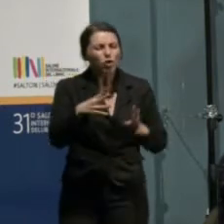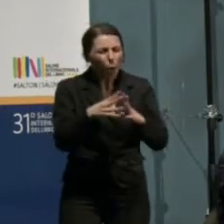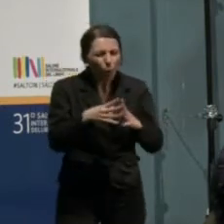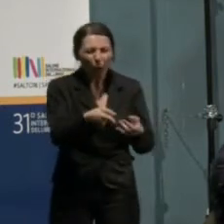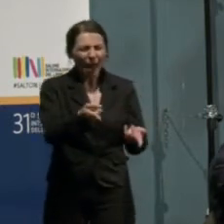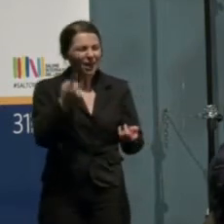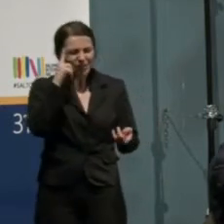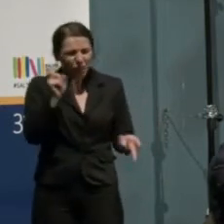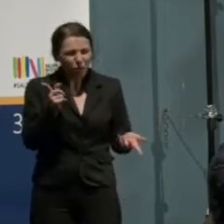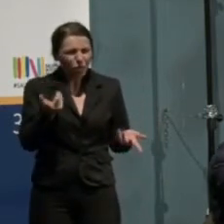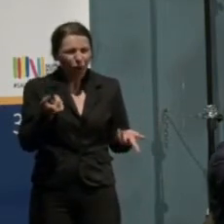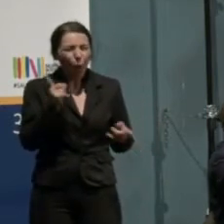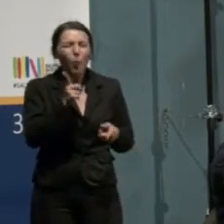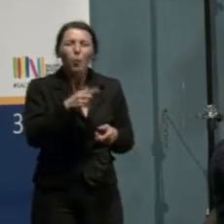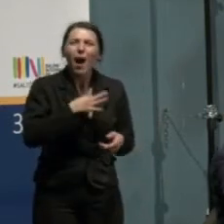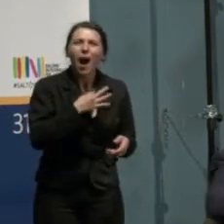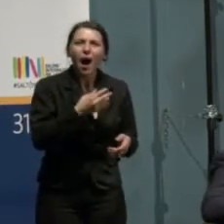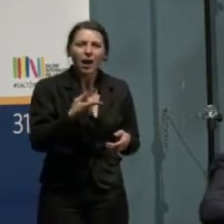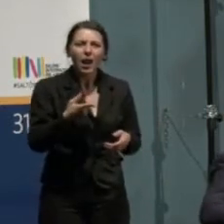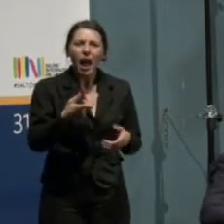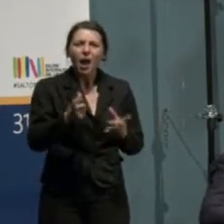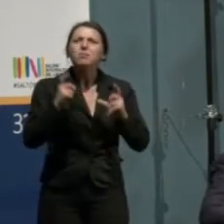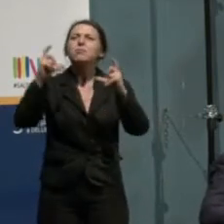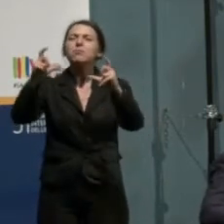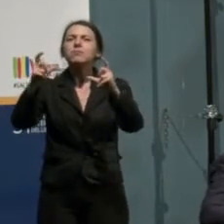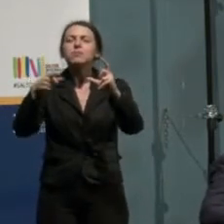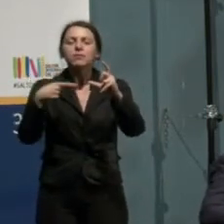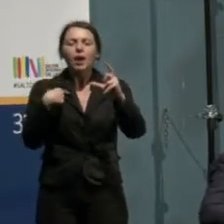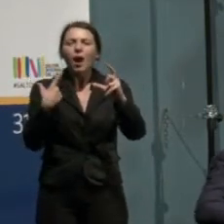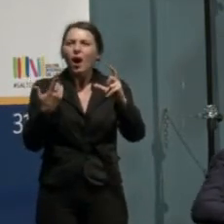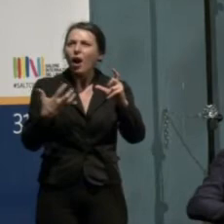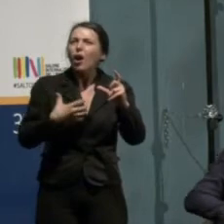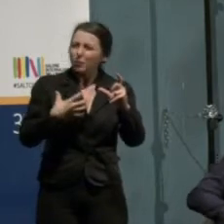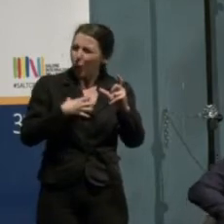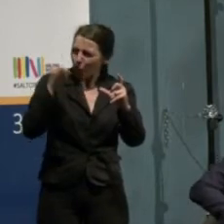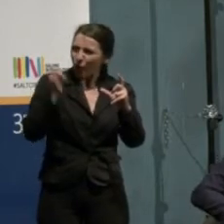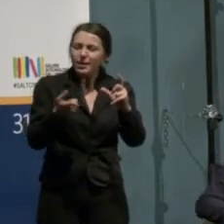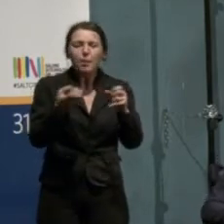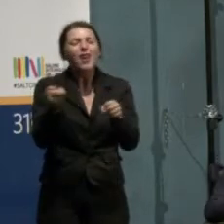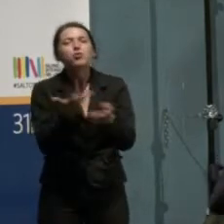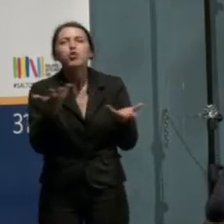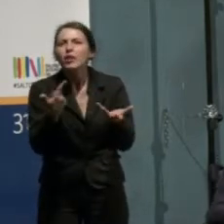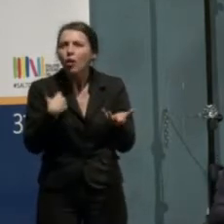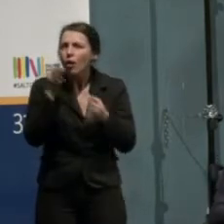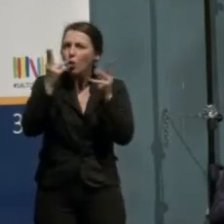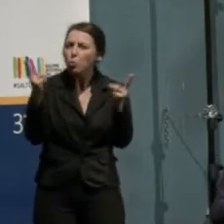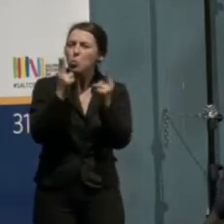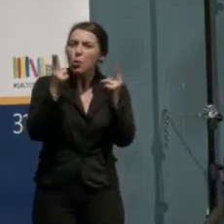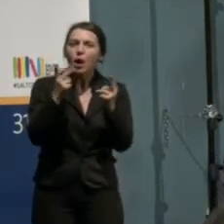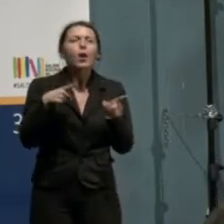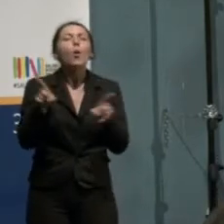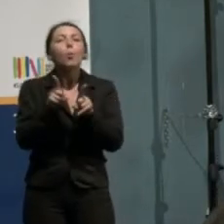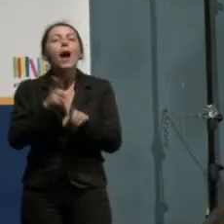scappando io ti faccio commuovere ma non ti faccio capire che cosa è accaduto ecco disse su giulio io mi limito a dare delle emozioni